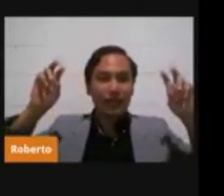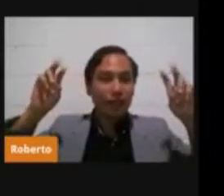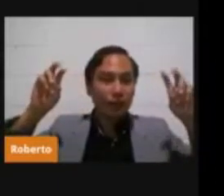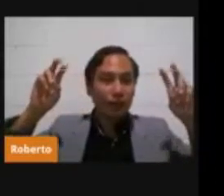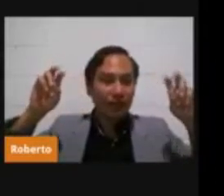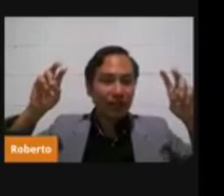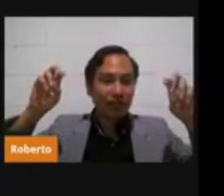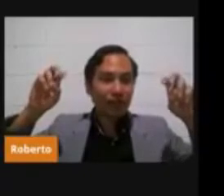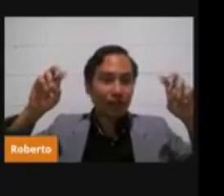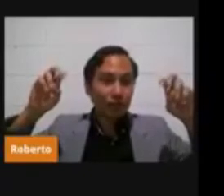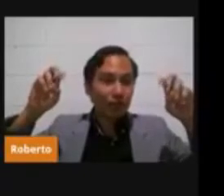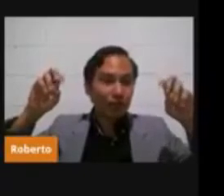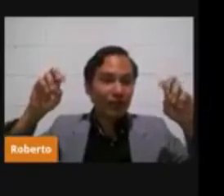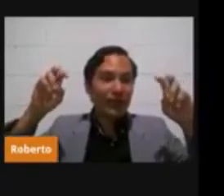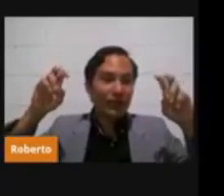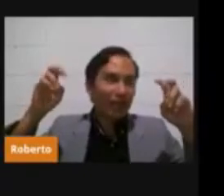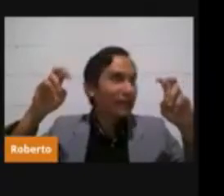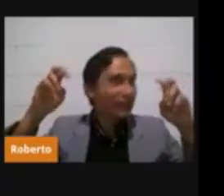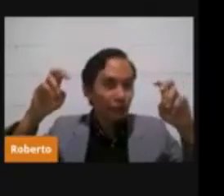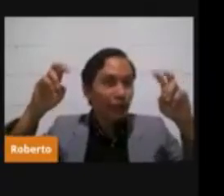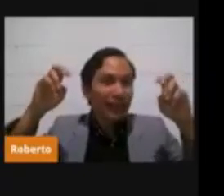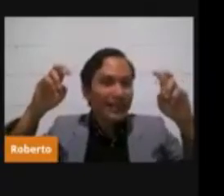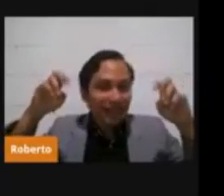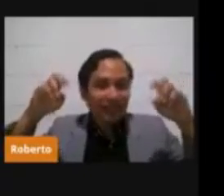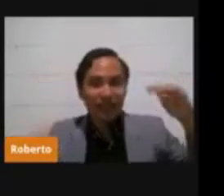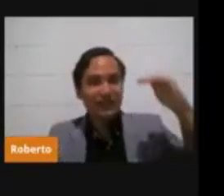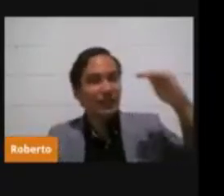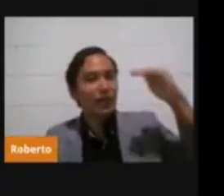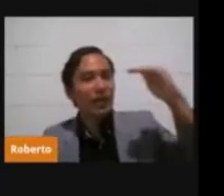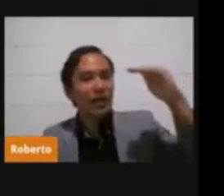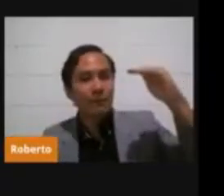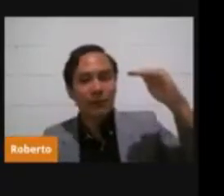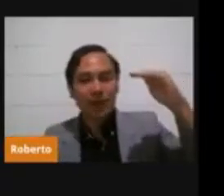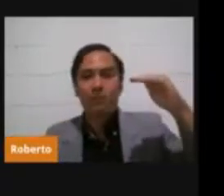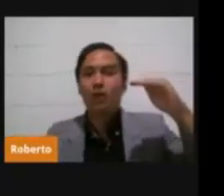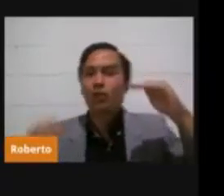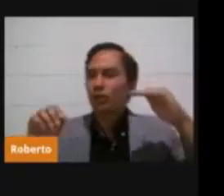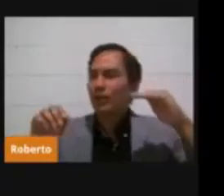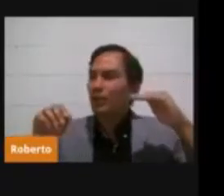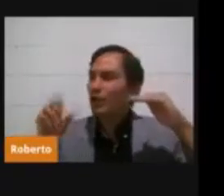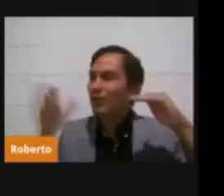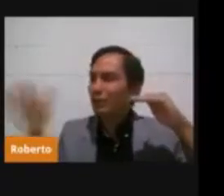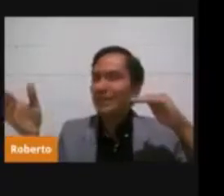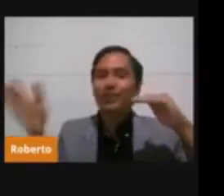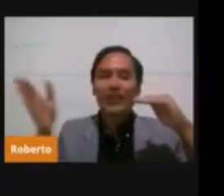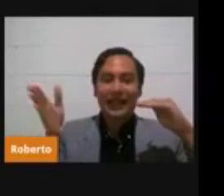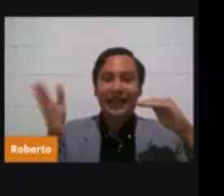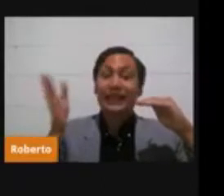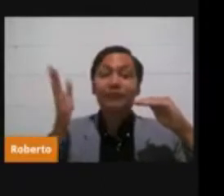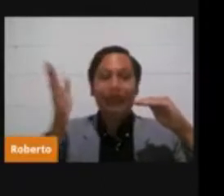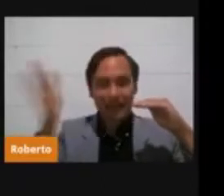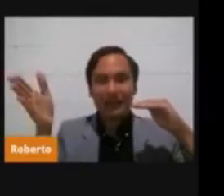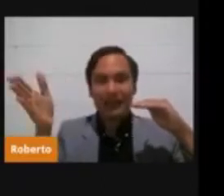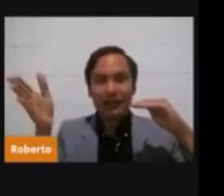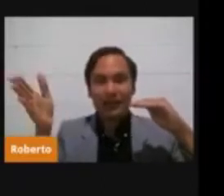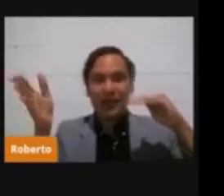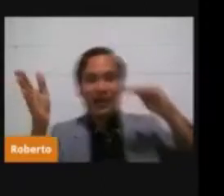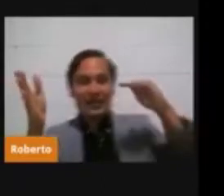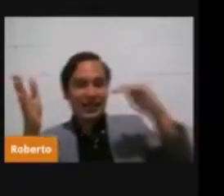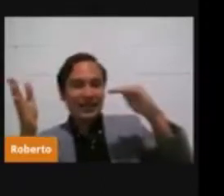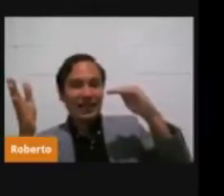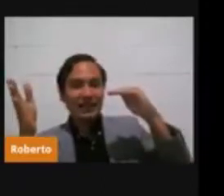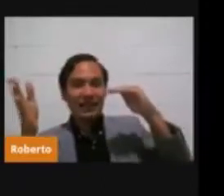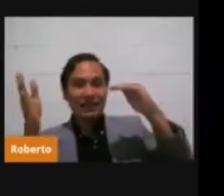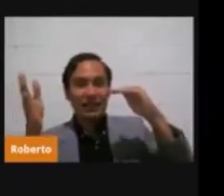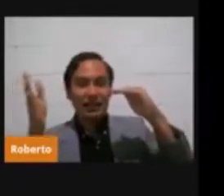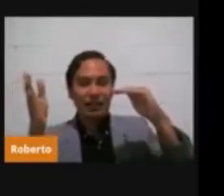y tenemos que cumplir, o sea, todos somos iguales y tenemos un estándar que estamos acá, pero cuando vemos a una persona que es diferente a